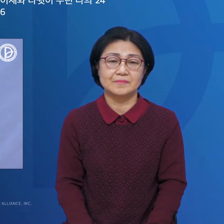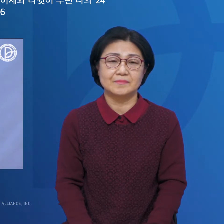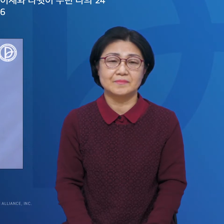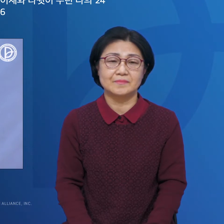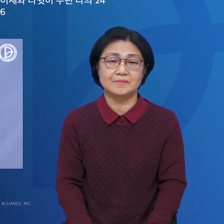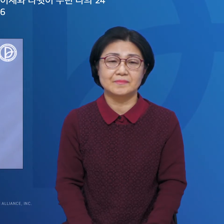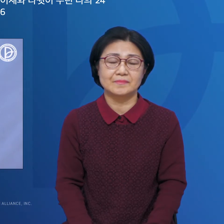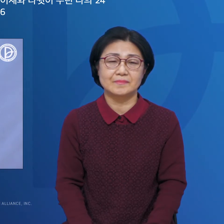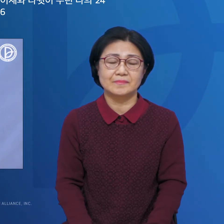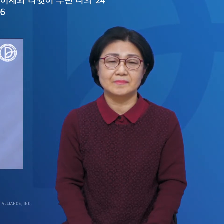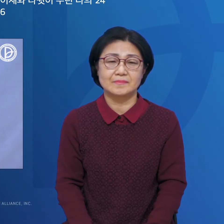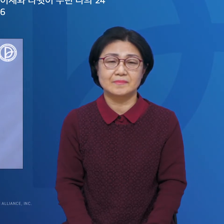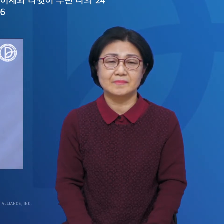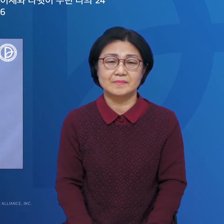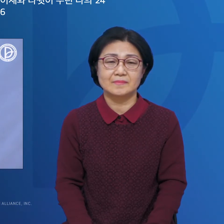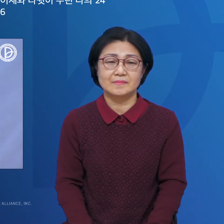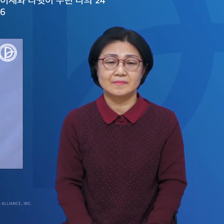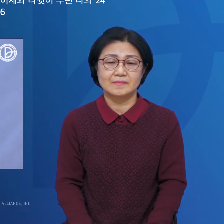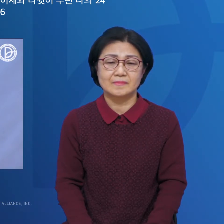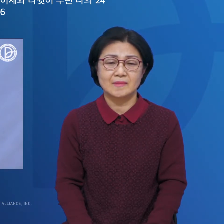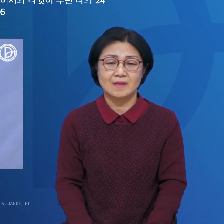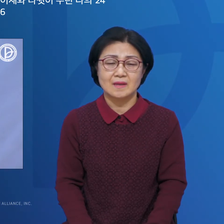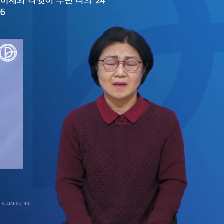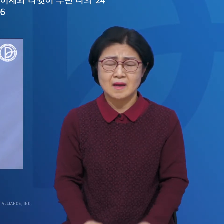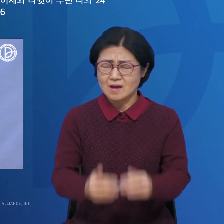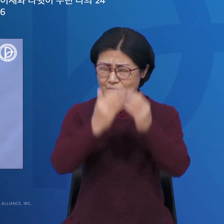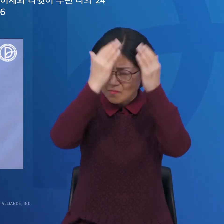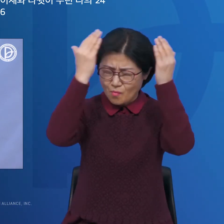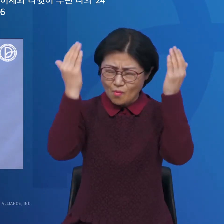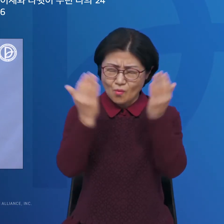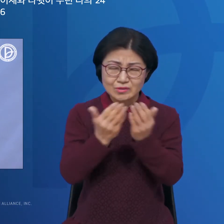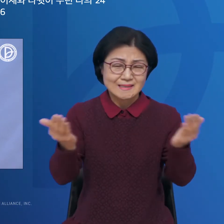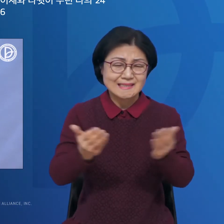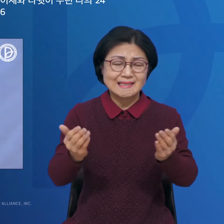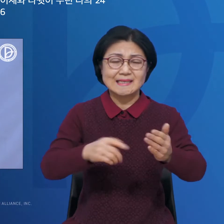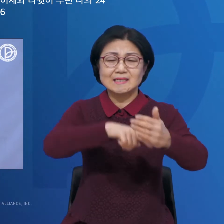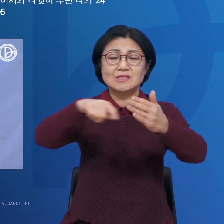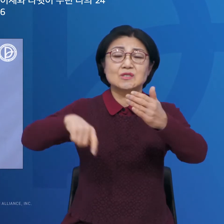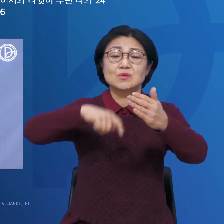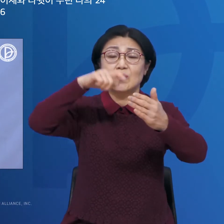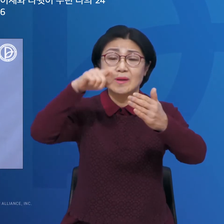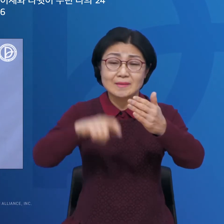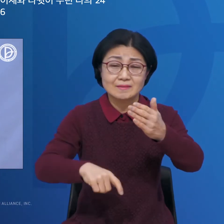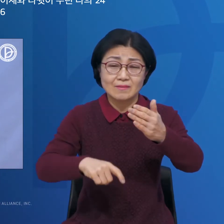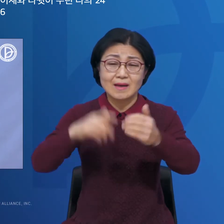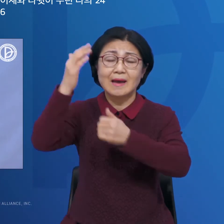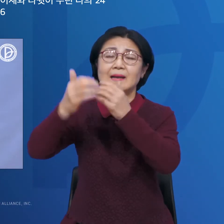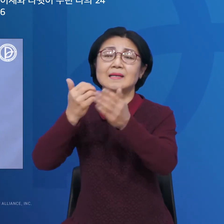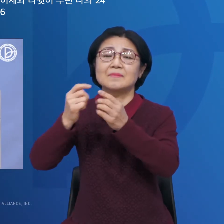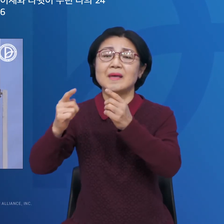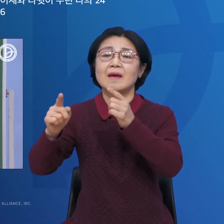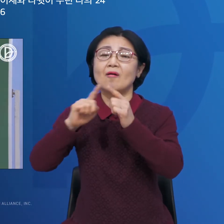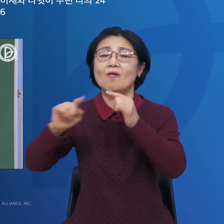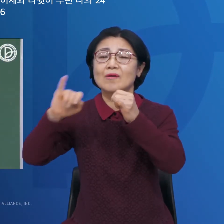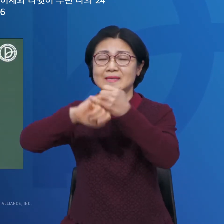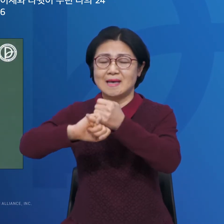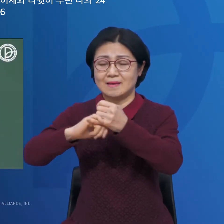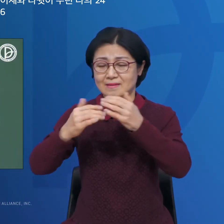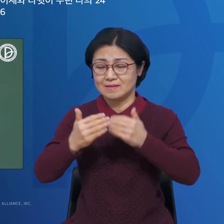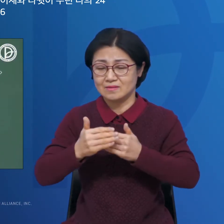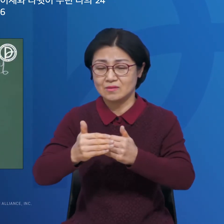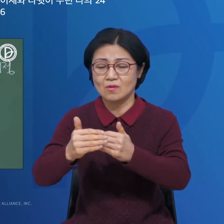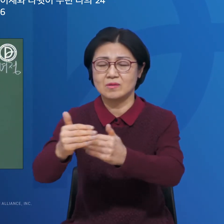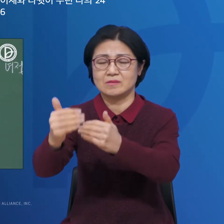그 여정 속에서 이 비밀을 누린 And in 거예요. all the paths that he taken, in all of his life journey, he held on to this. 굉장히 중요하죠. This is very